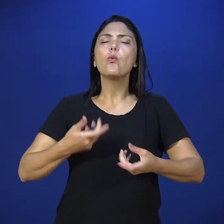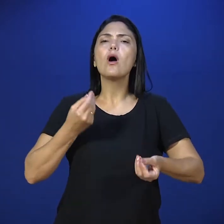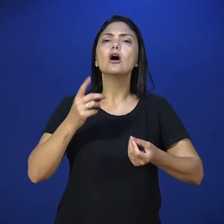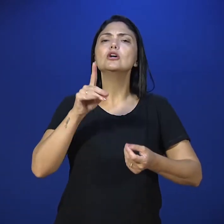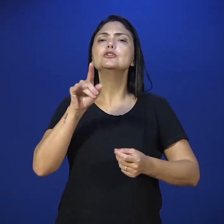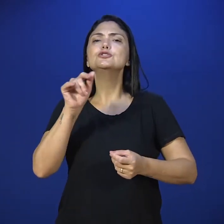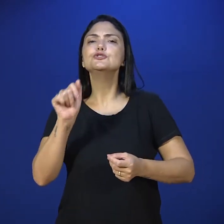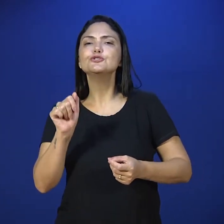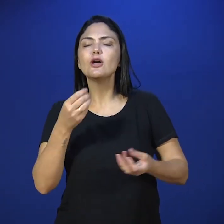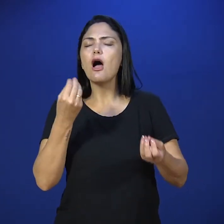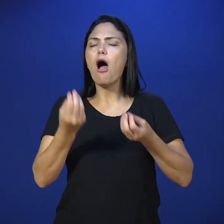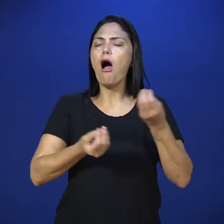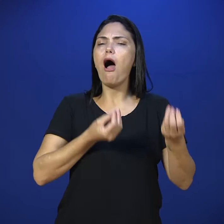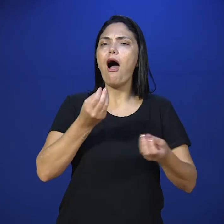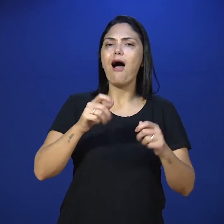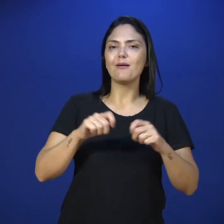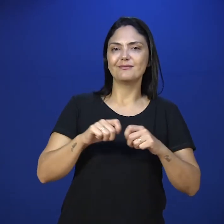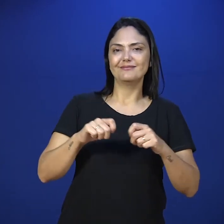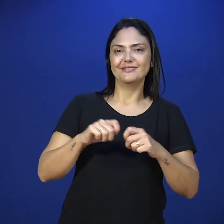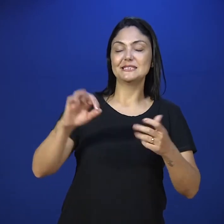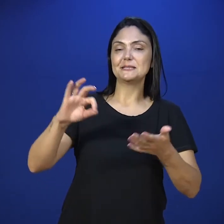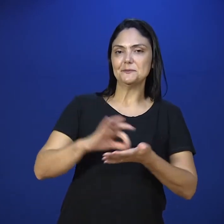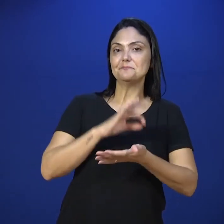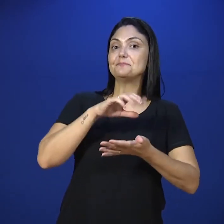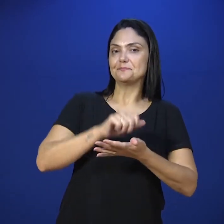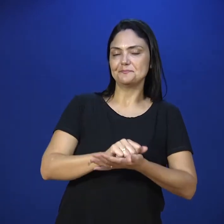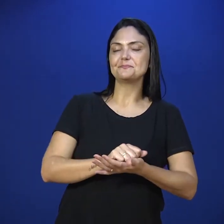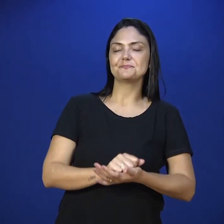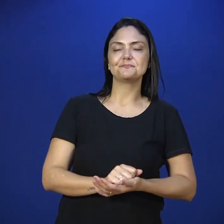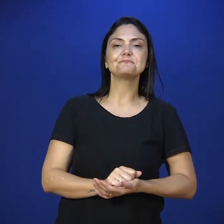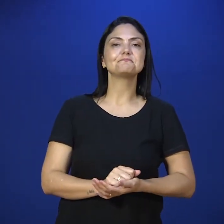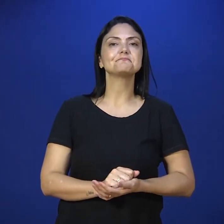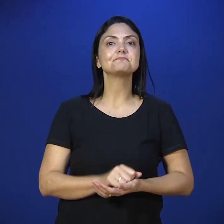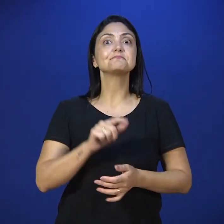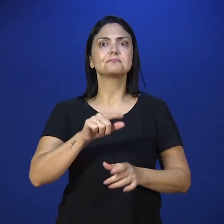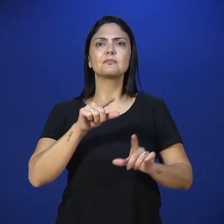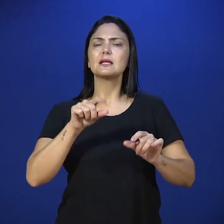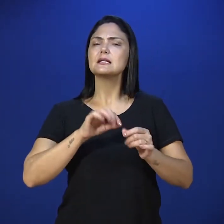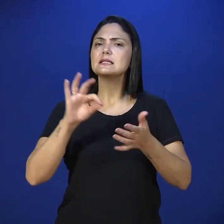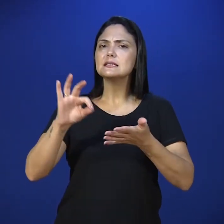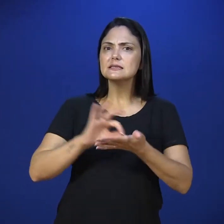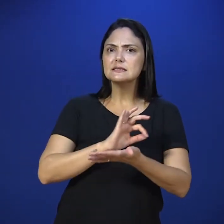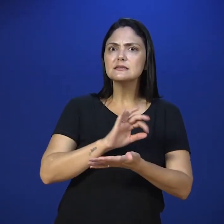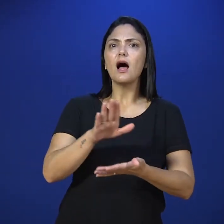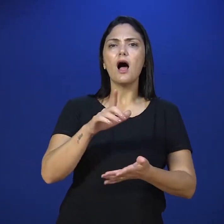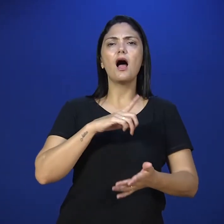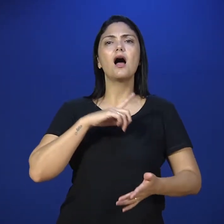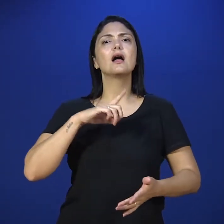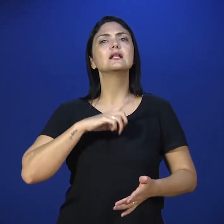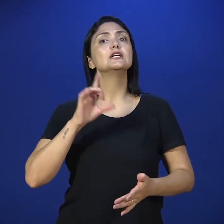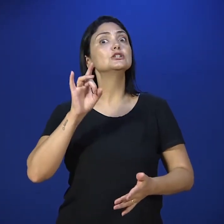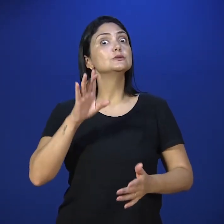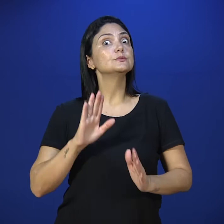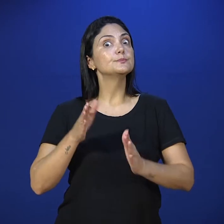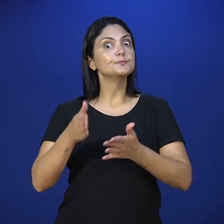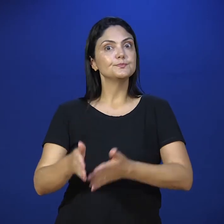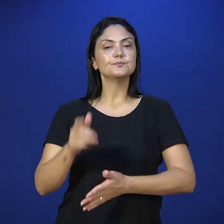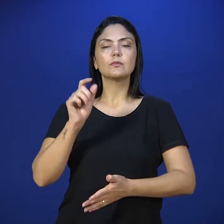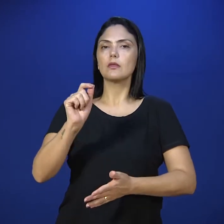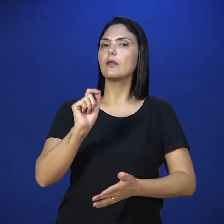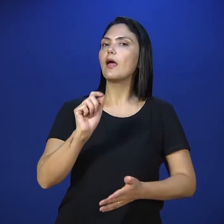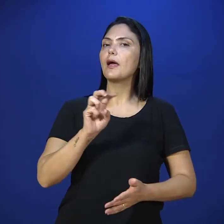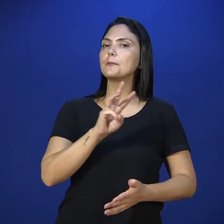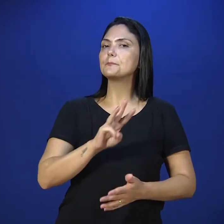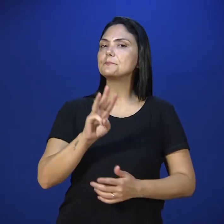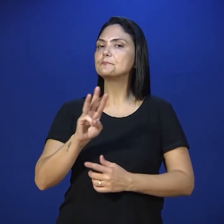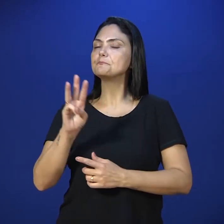prazo e procedimentos da inscrição. 1. A inscrição do processo seletivo será realizada exclusivamente no portal